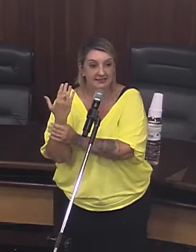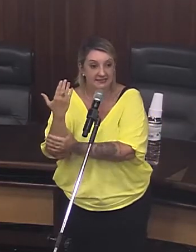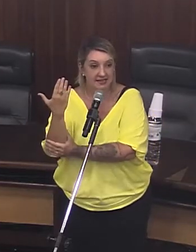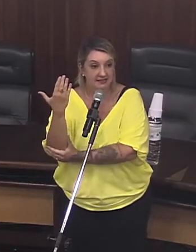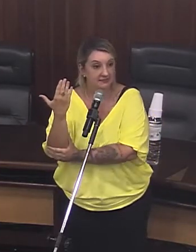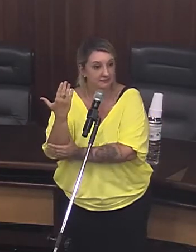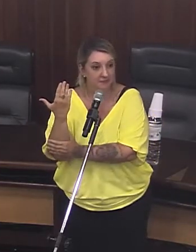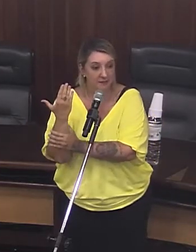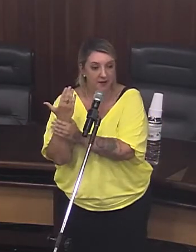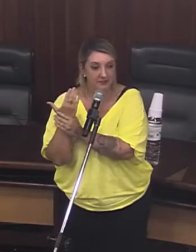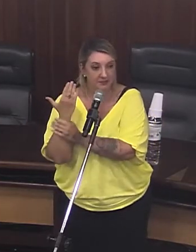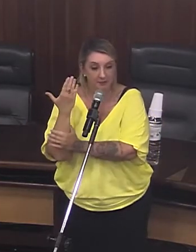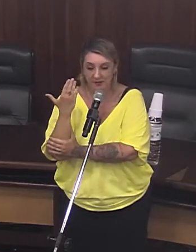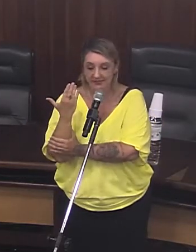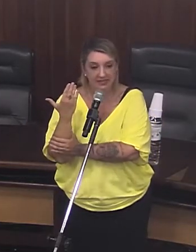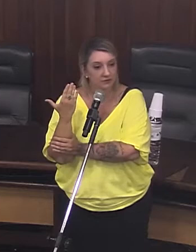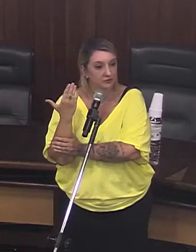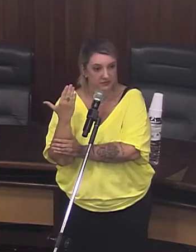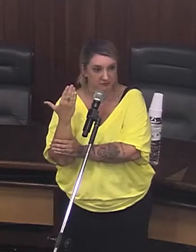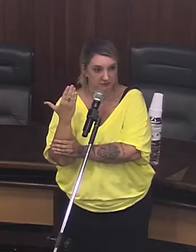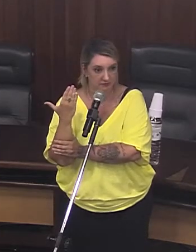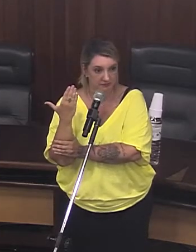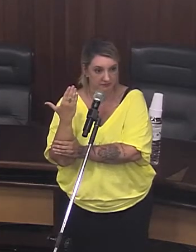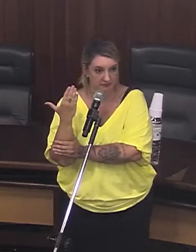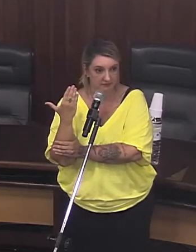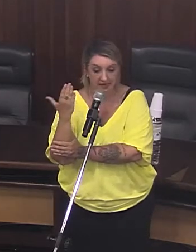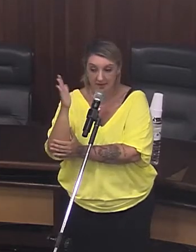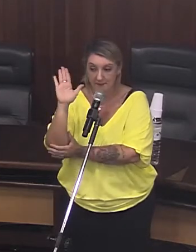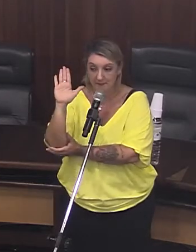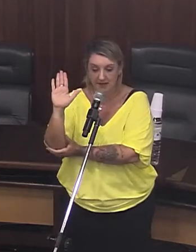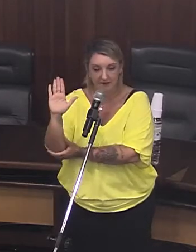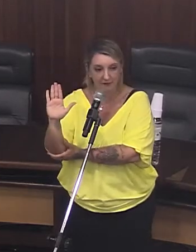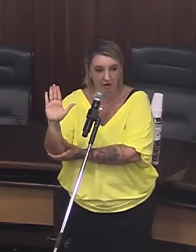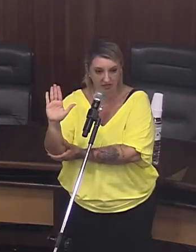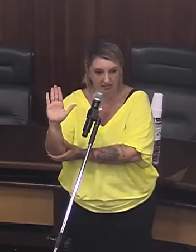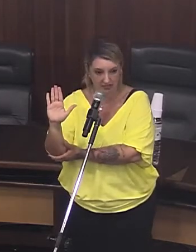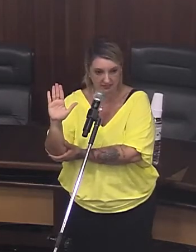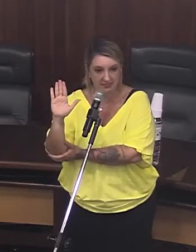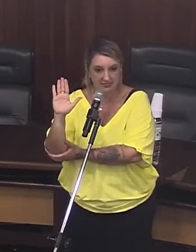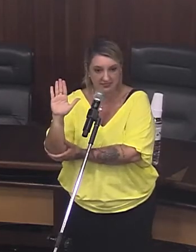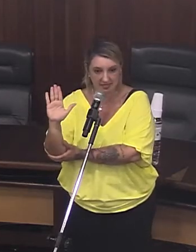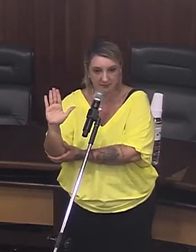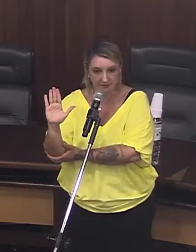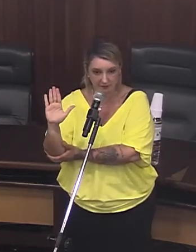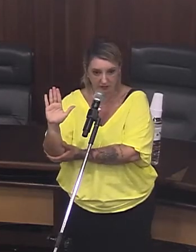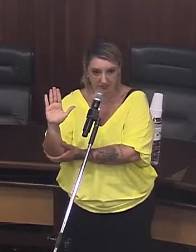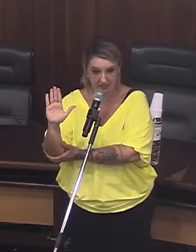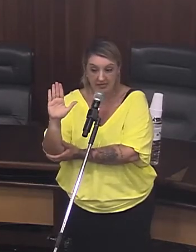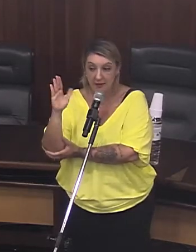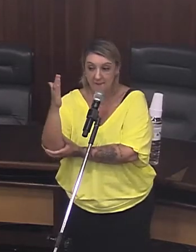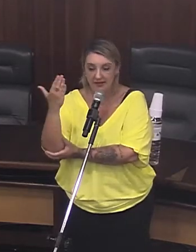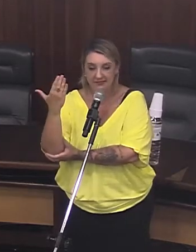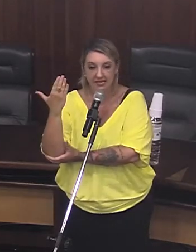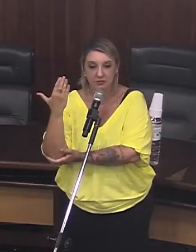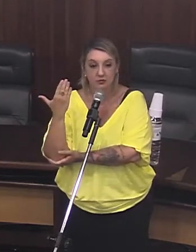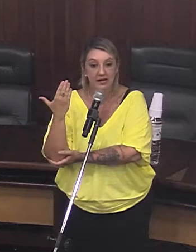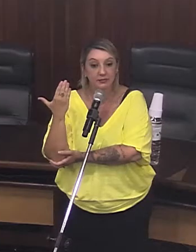Letra, para a palma da mão para dentro, não. Para fora. Sempre fora. Para dentro é